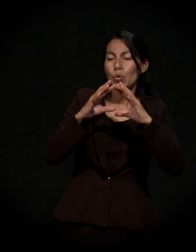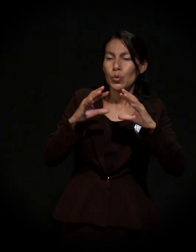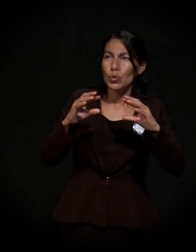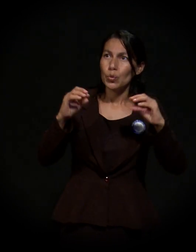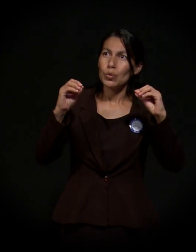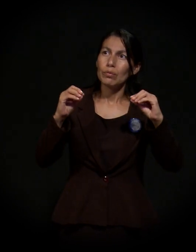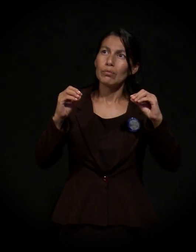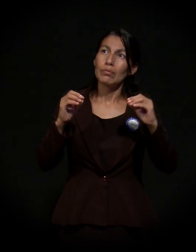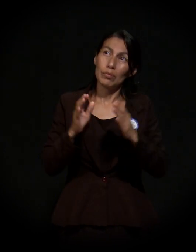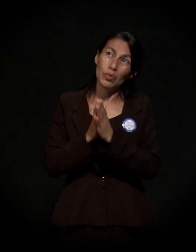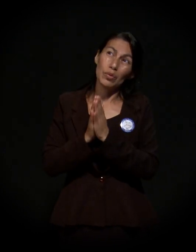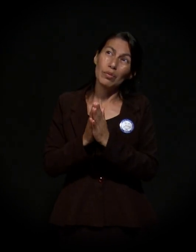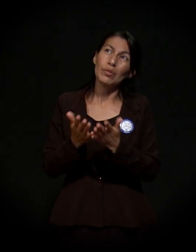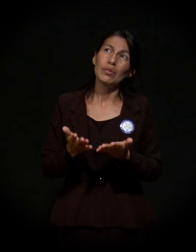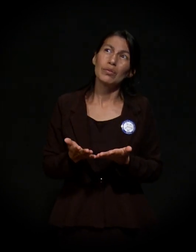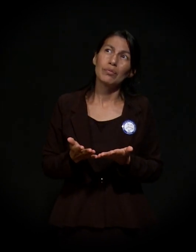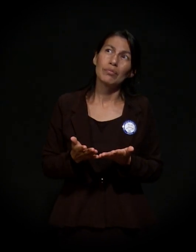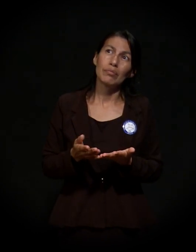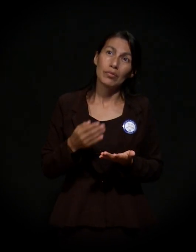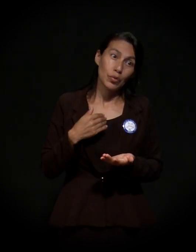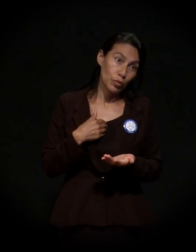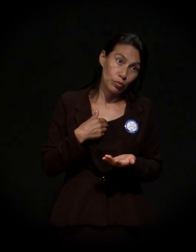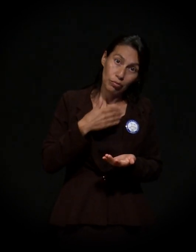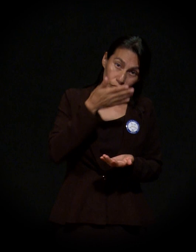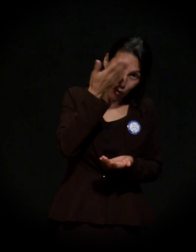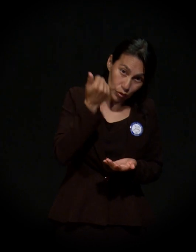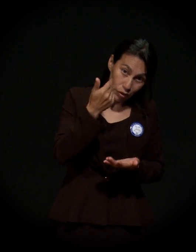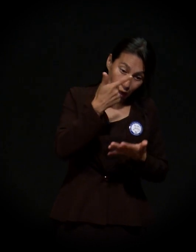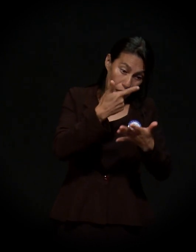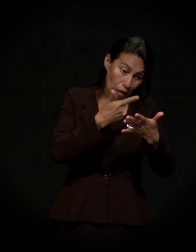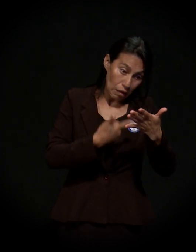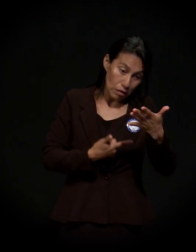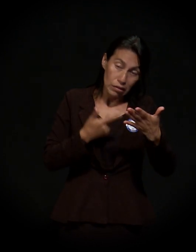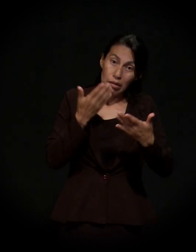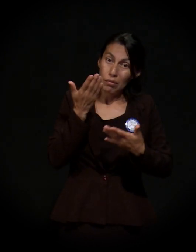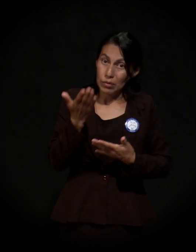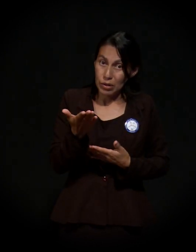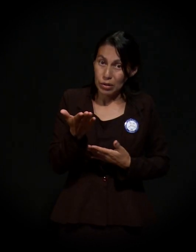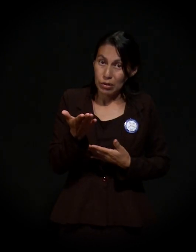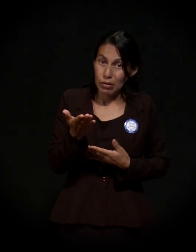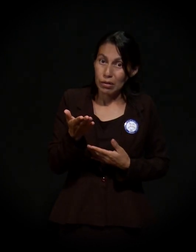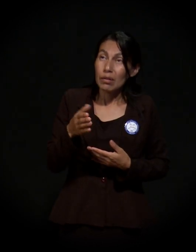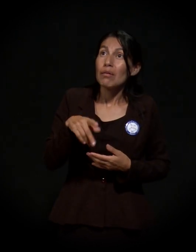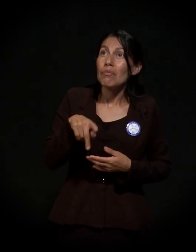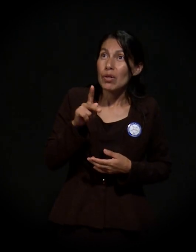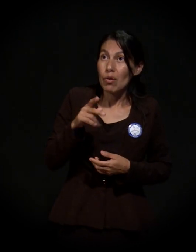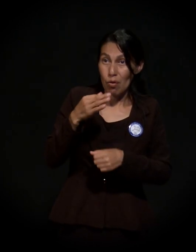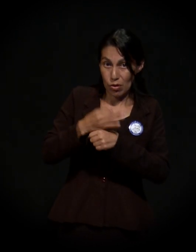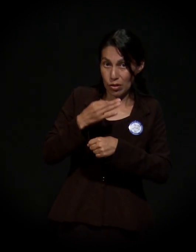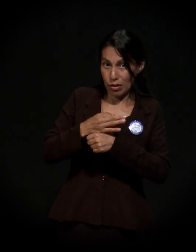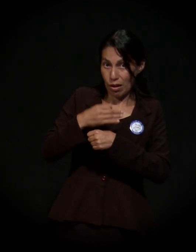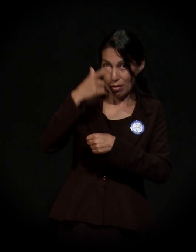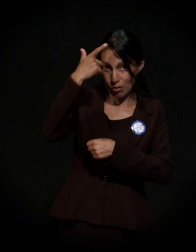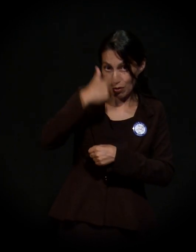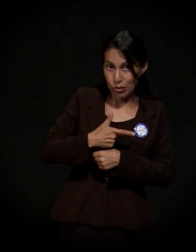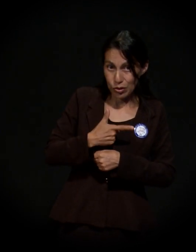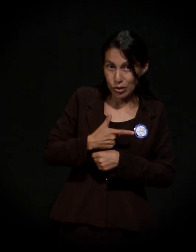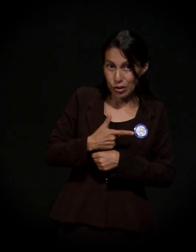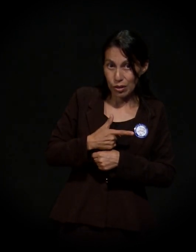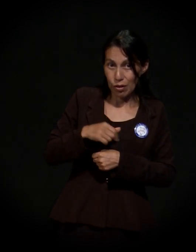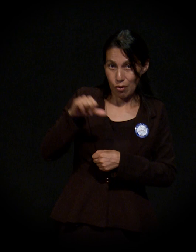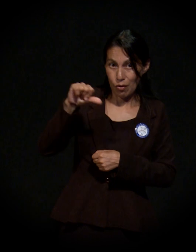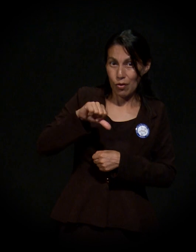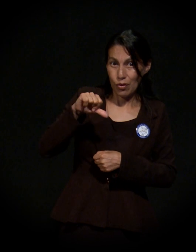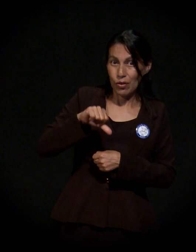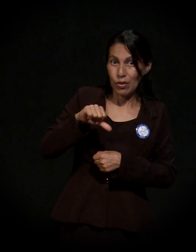Así que yo no sé si ya hay una lista de peticiones, pero esta noche ahora le corresponde